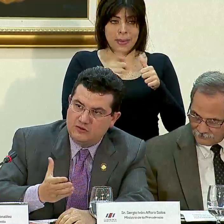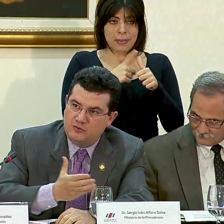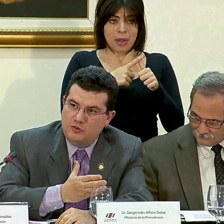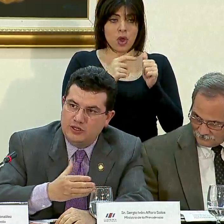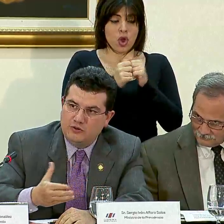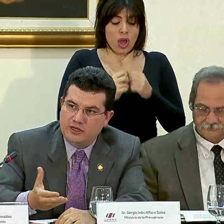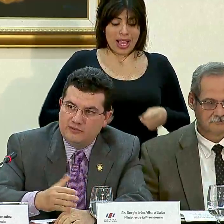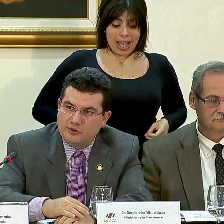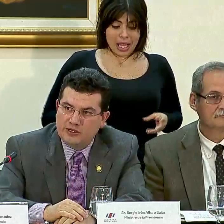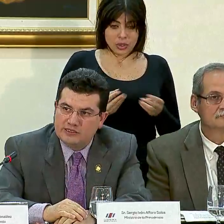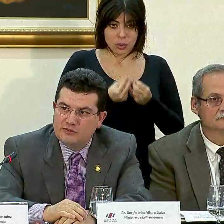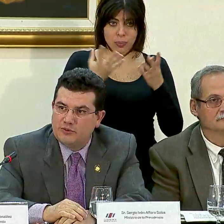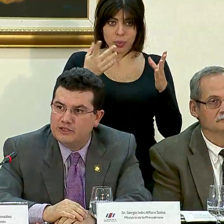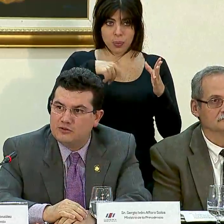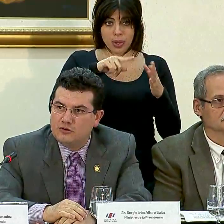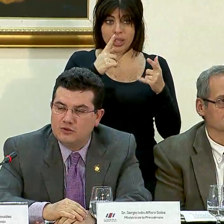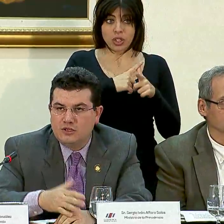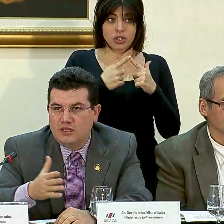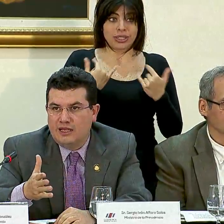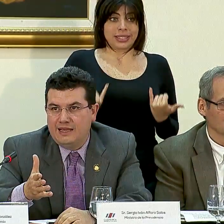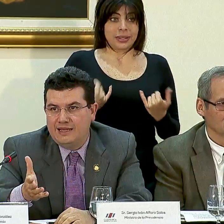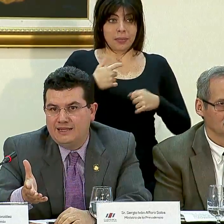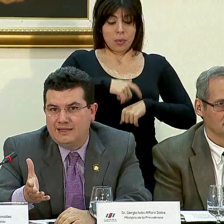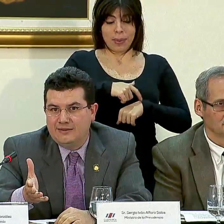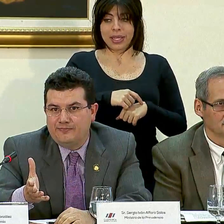el gasto público.